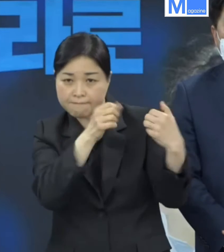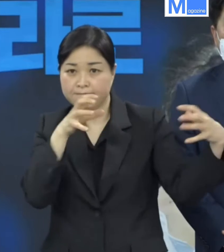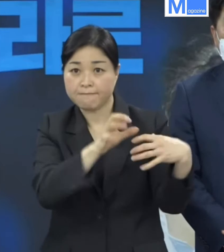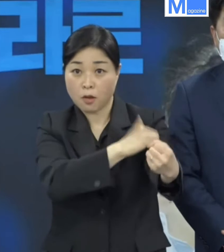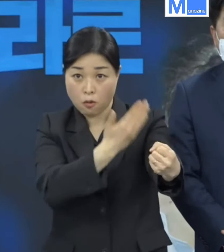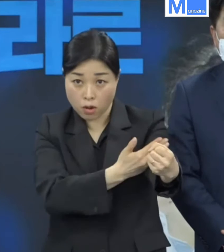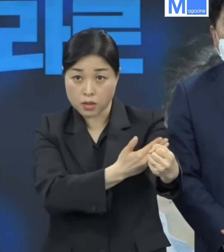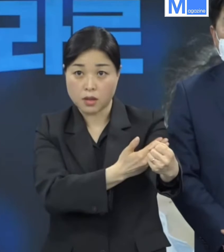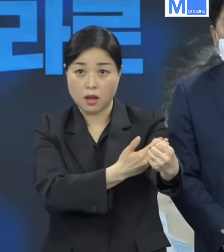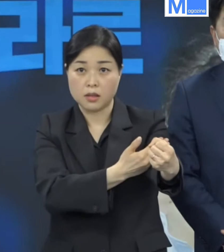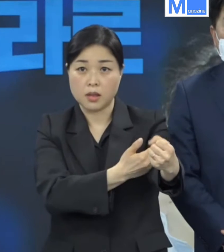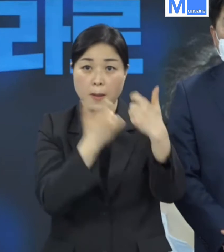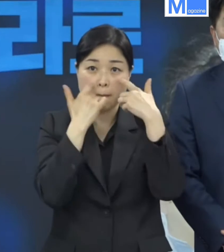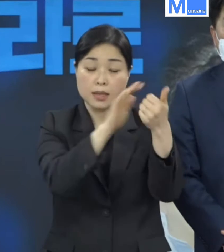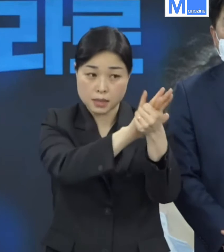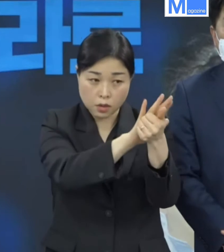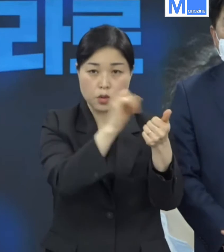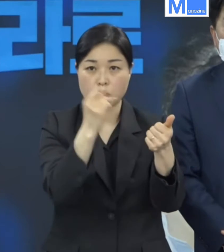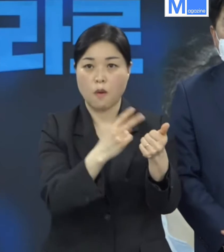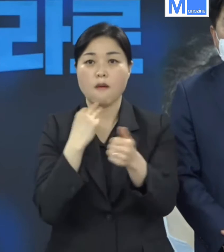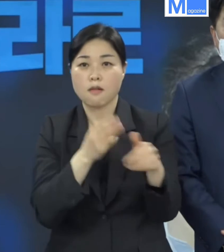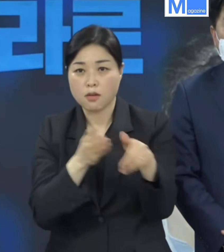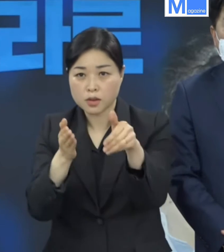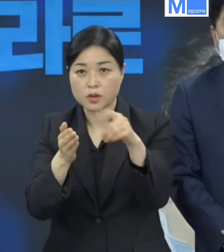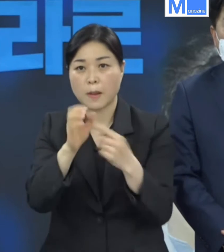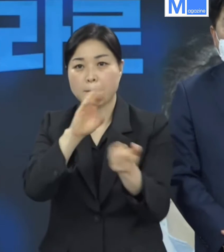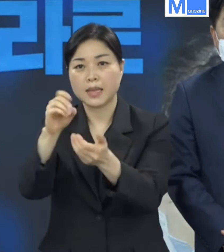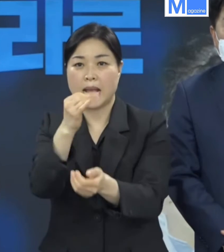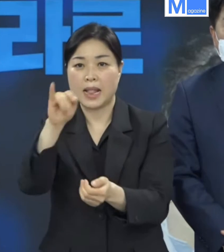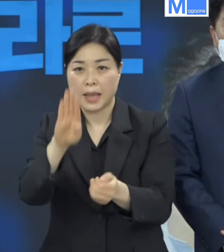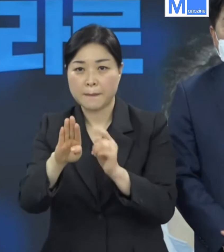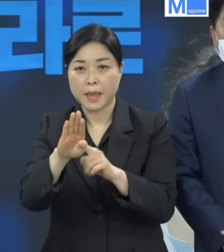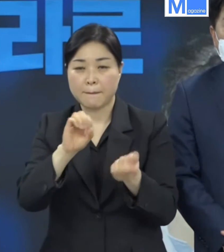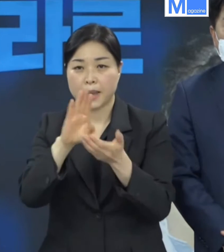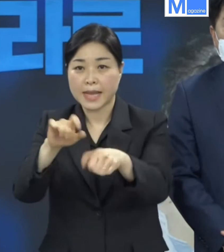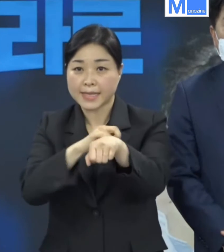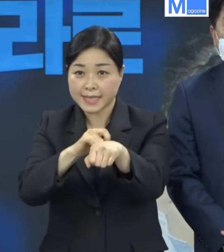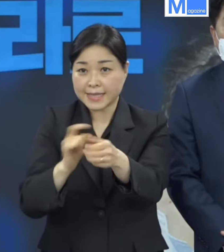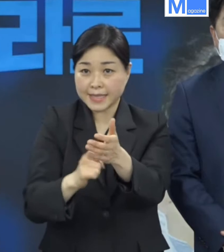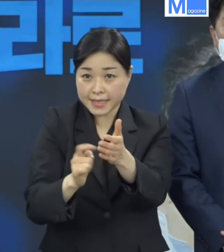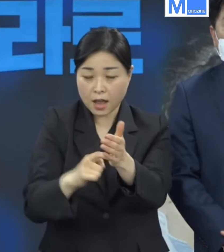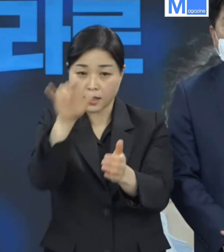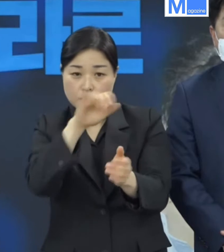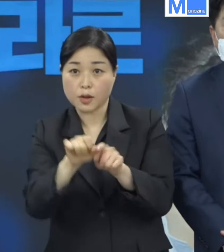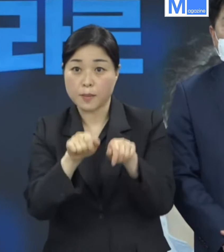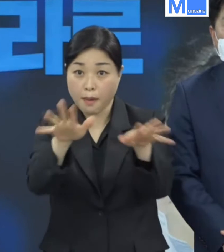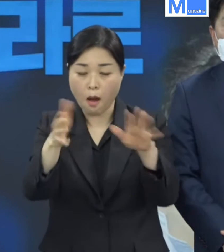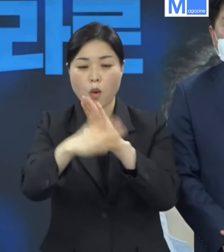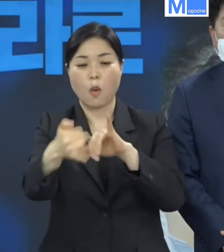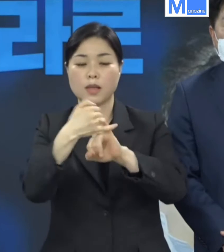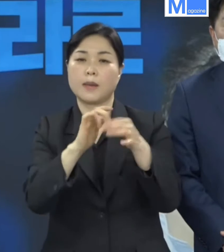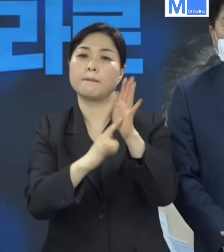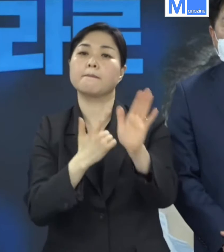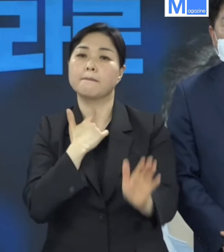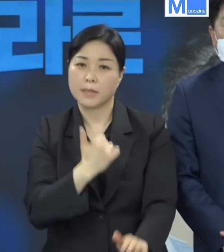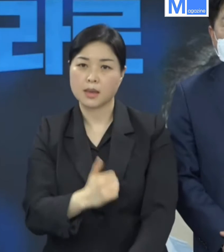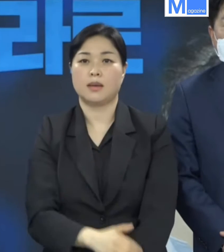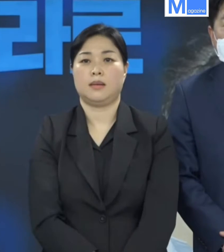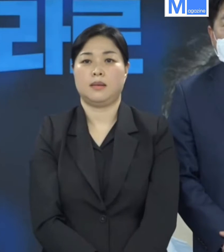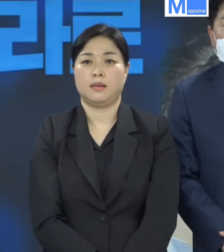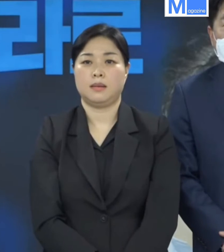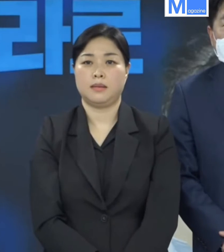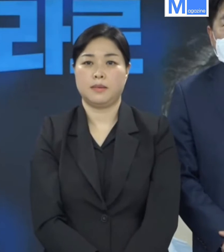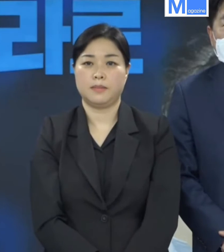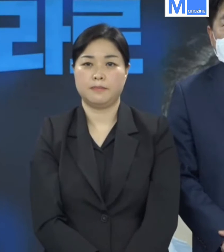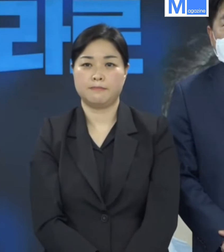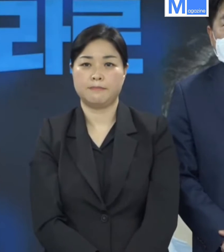보장, 그리고 경기도 공공배달앱인 배달특급의 전국 확장을 공약한 바가 있습니다. 이와